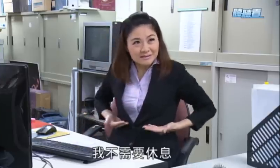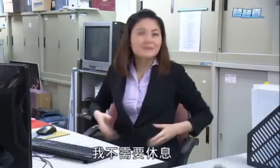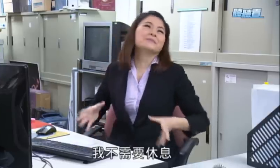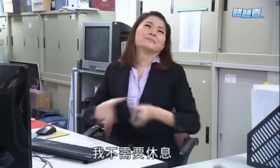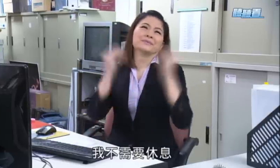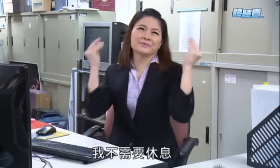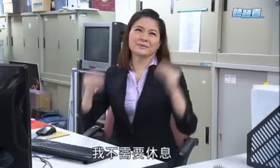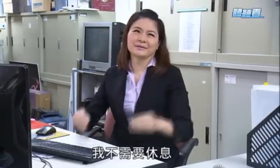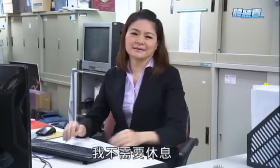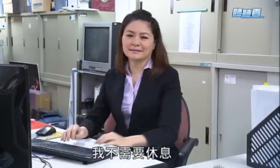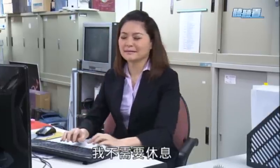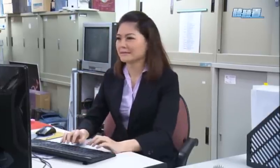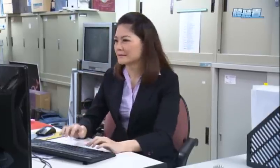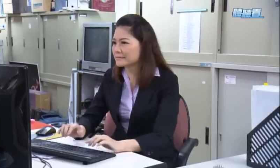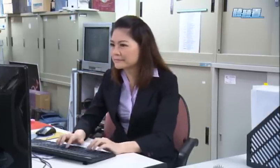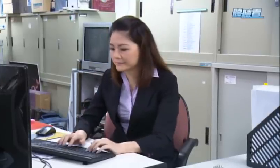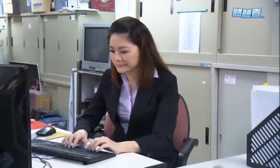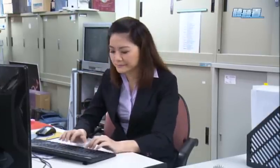需要休息。